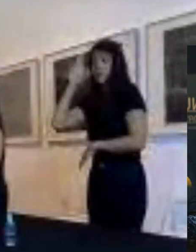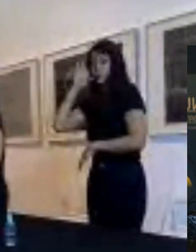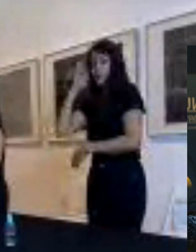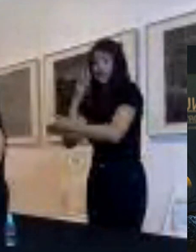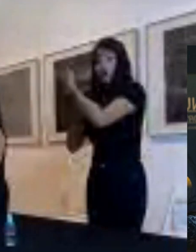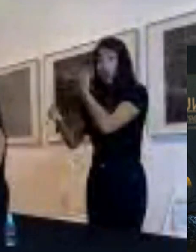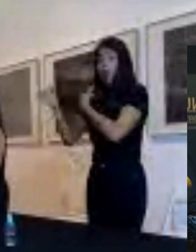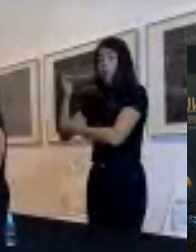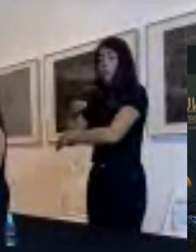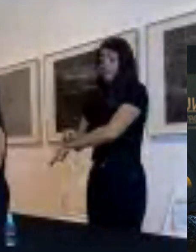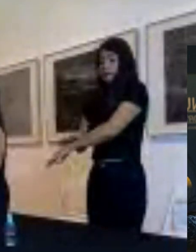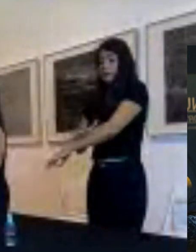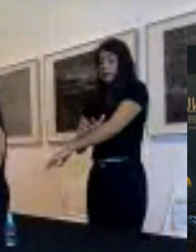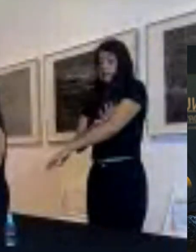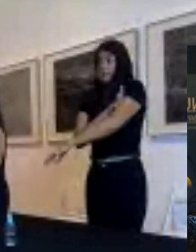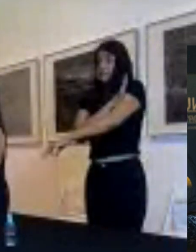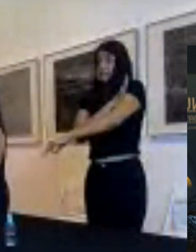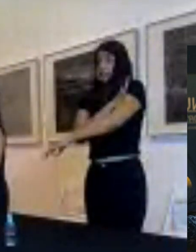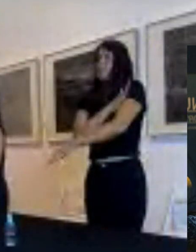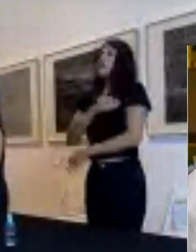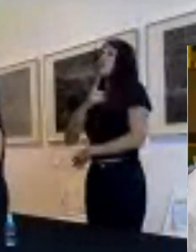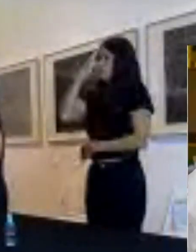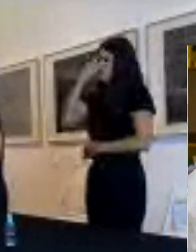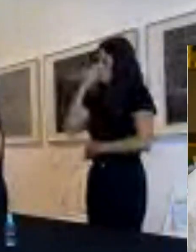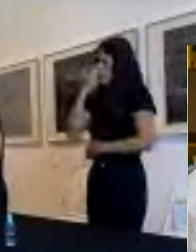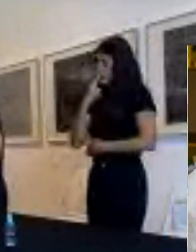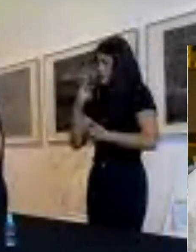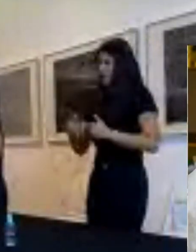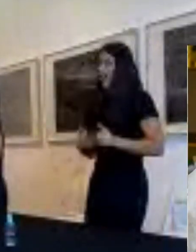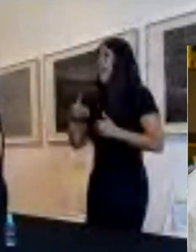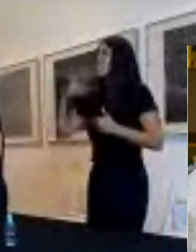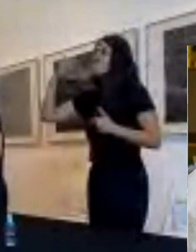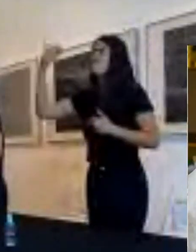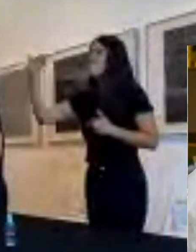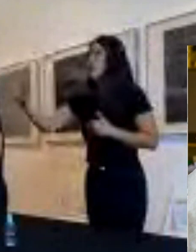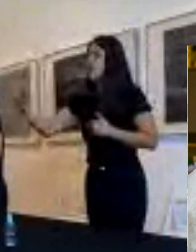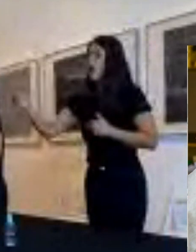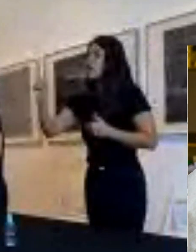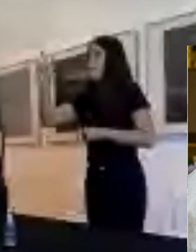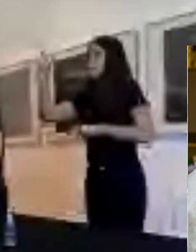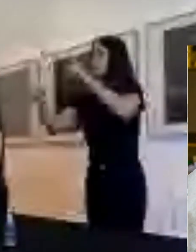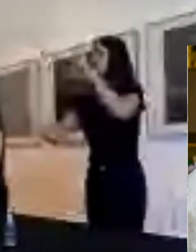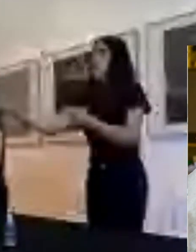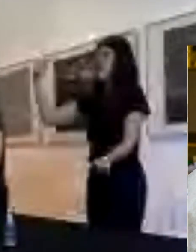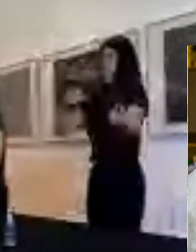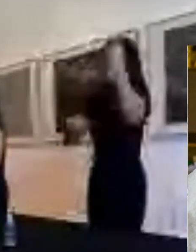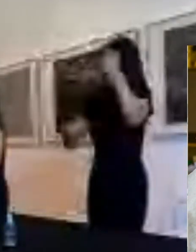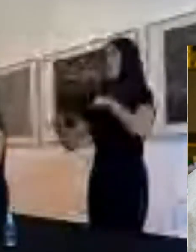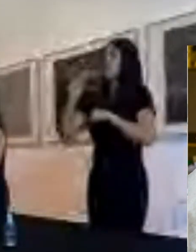un gusto de escuchar, los museos que salen, no que la gente entre, sino que